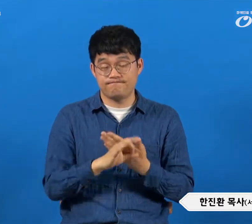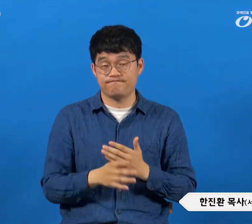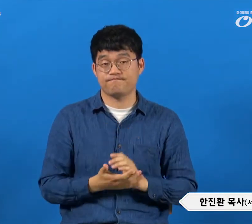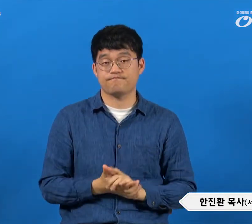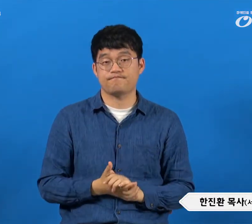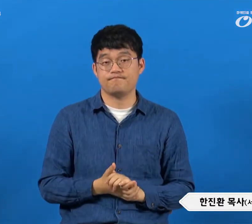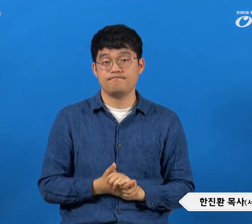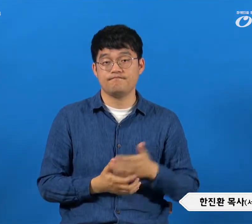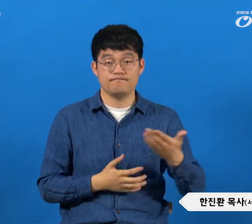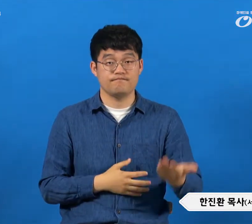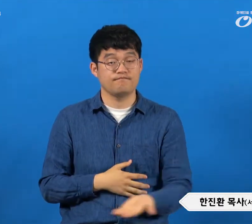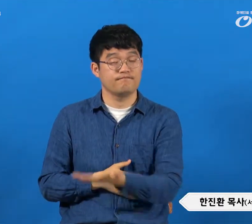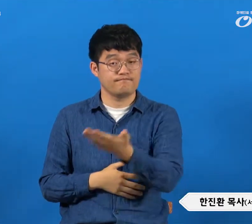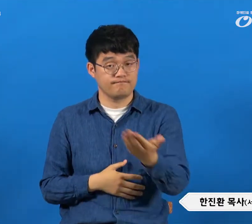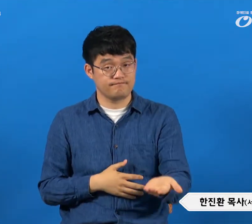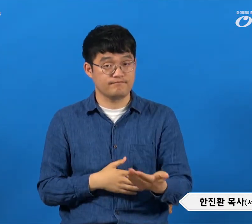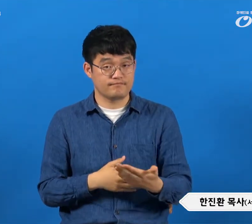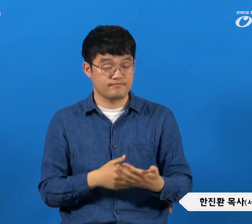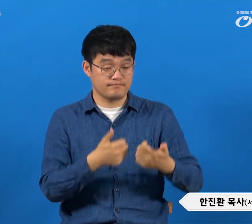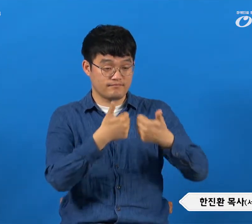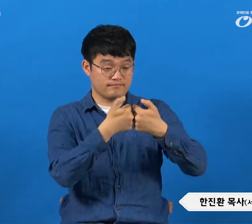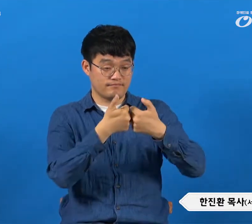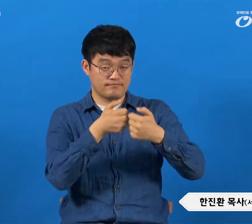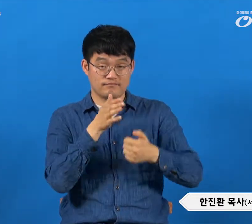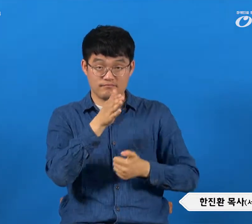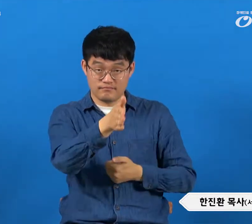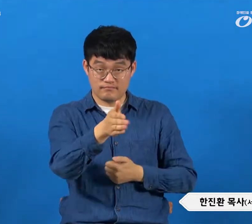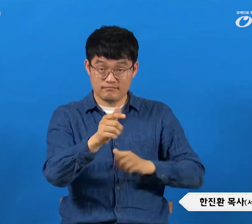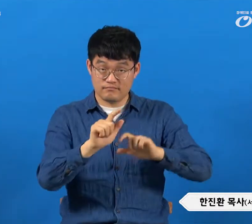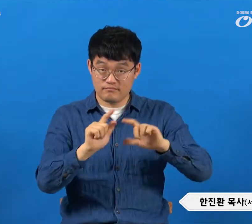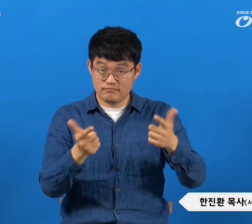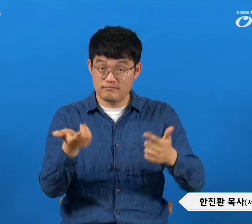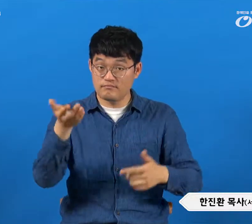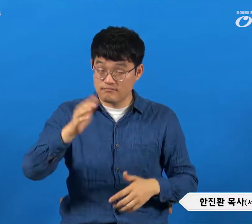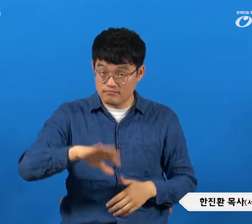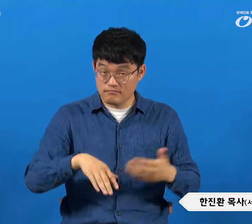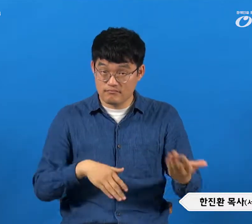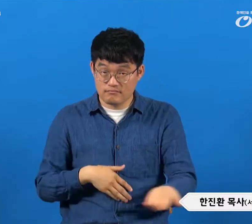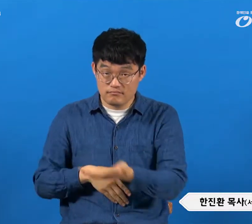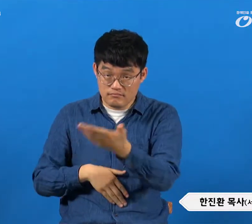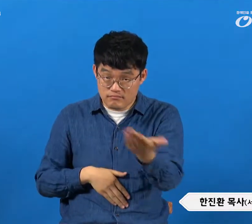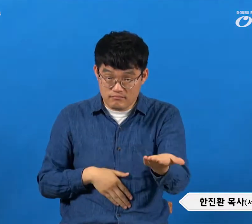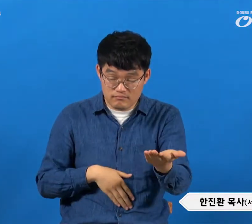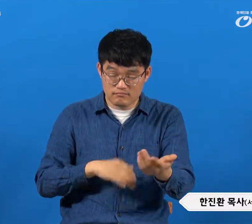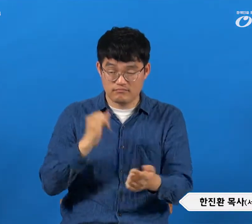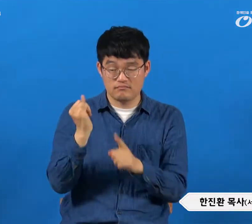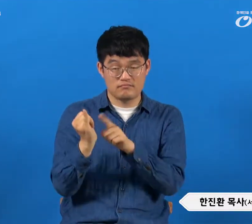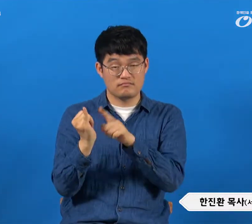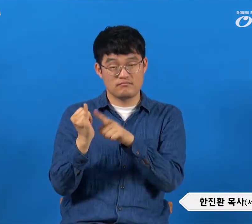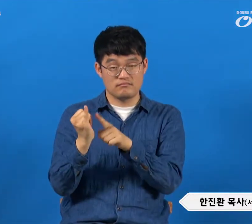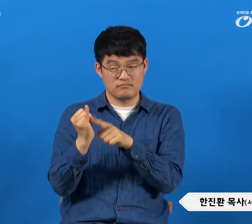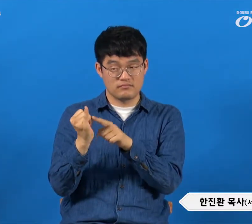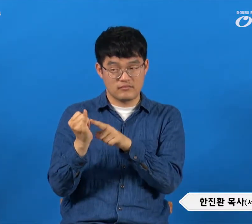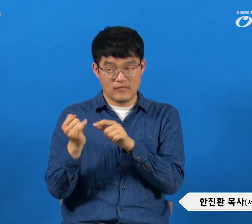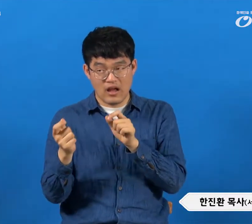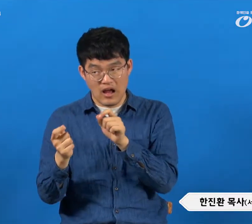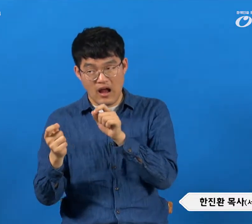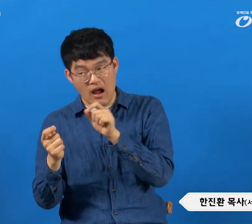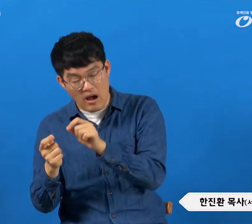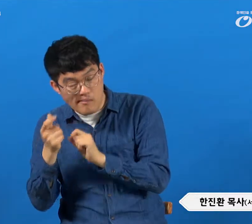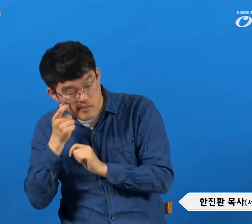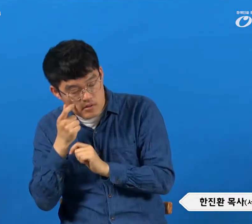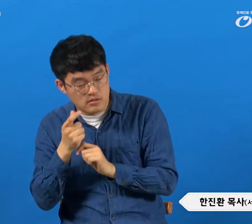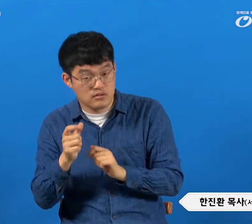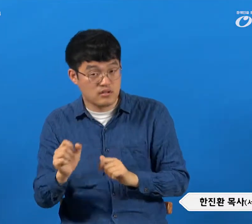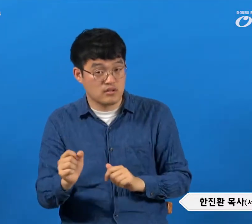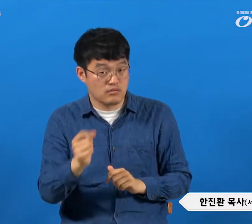그러면 아마 여러분은 상담 전문가 아니시지만 그래도 이제 이유를 아시겠지요?